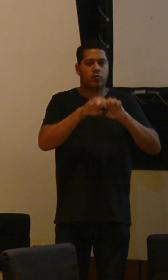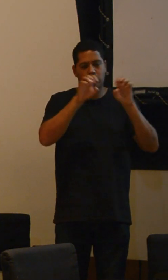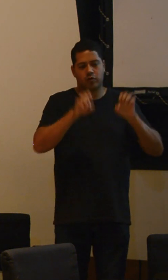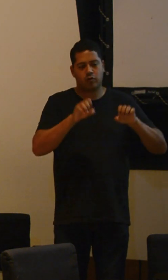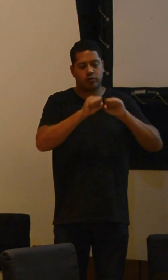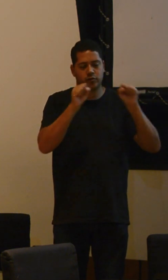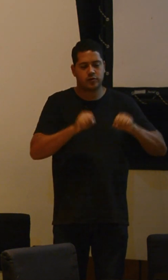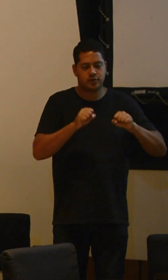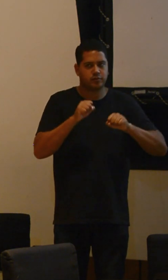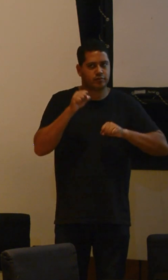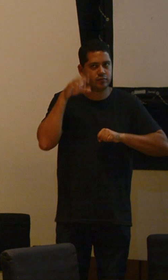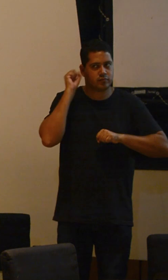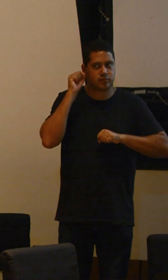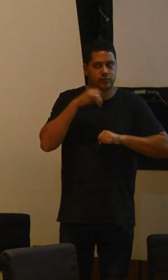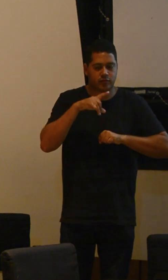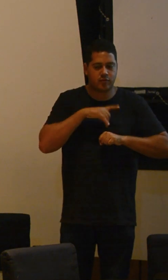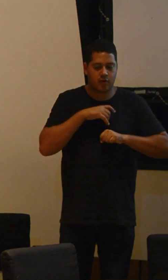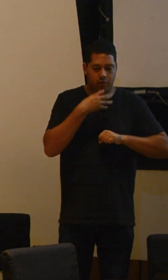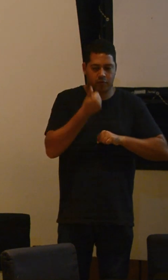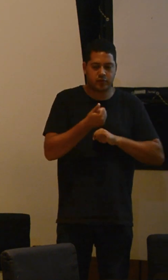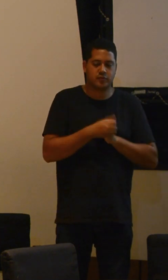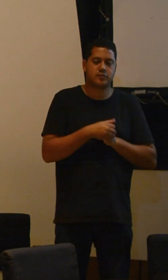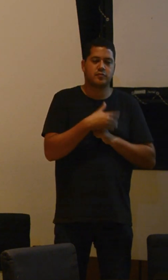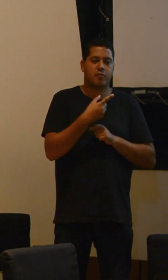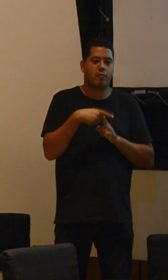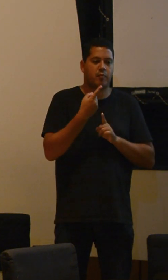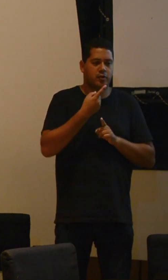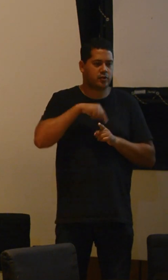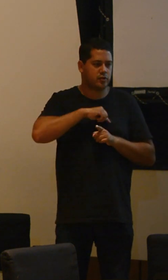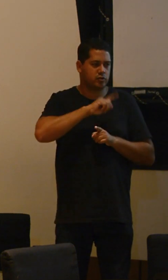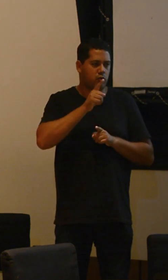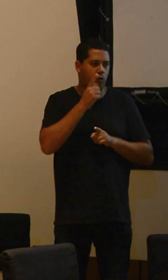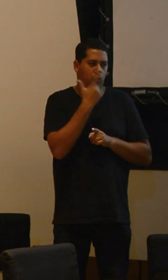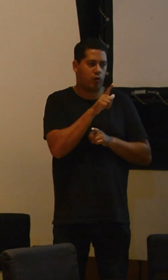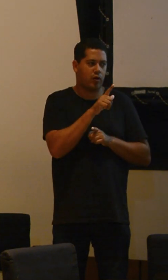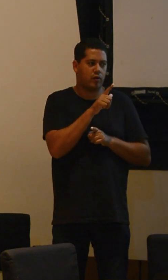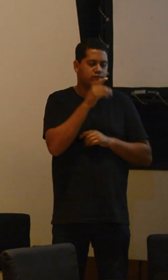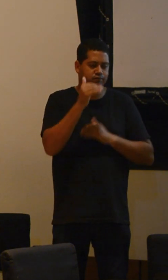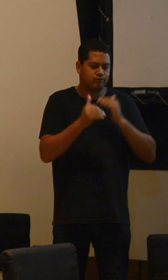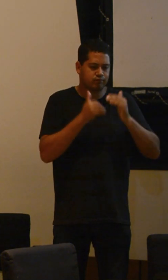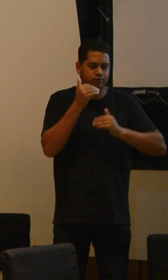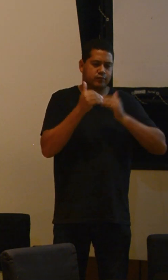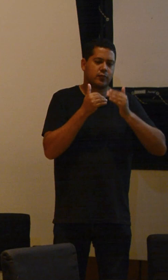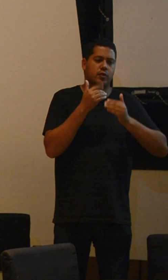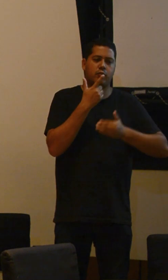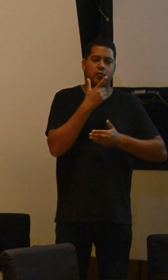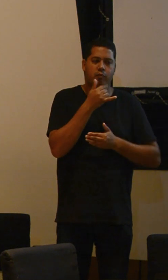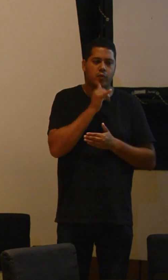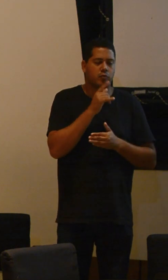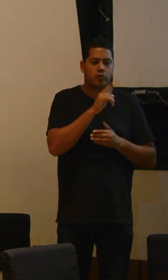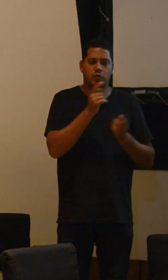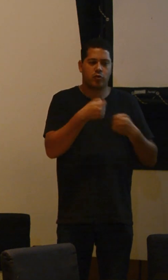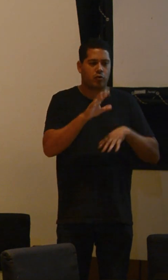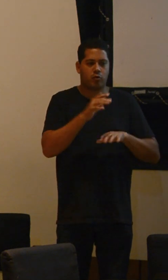do sistema auditivo estão funcionando, mas a gente não consegue estimar, na verdade, a gente não consegue